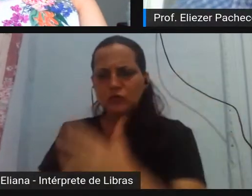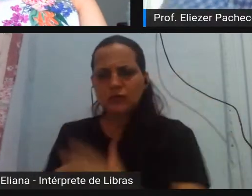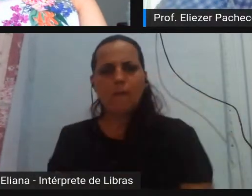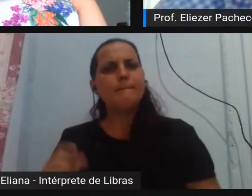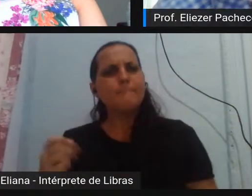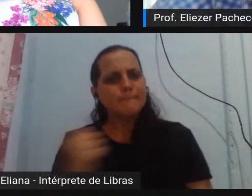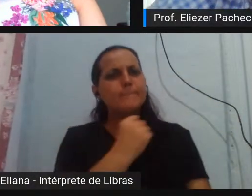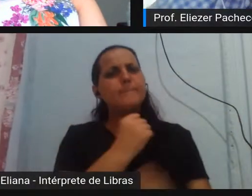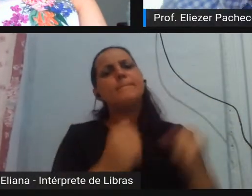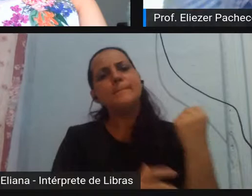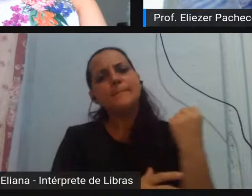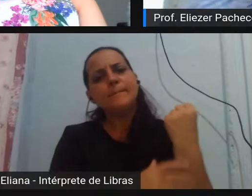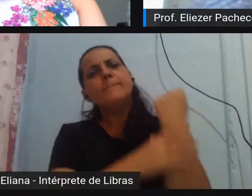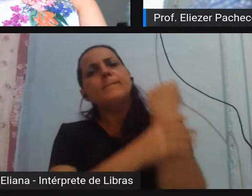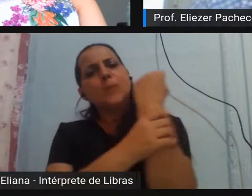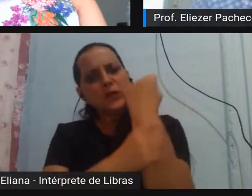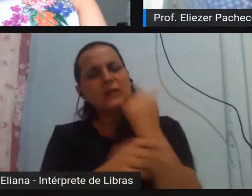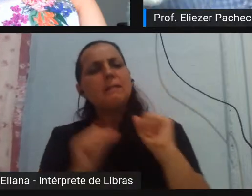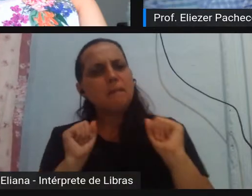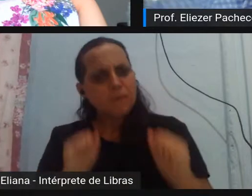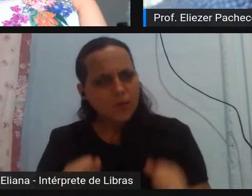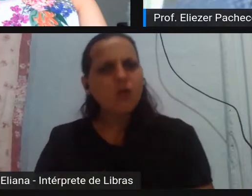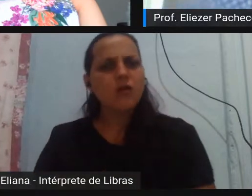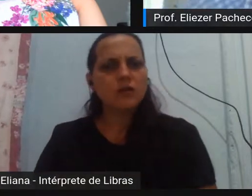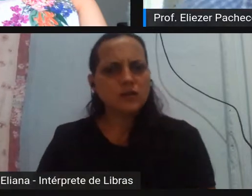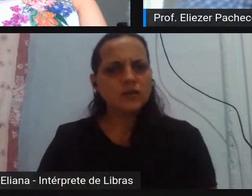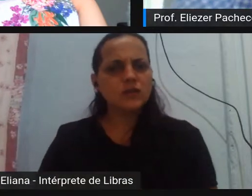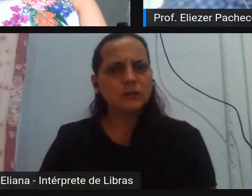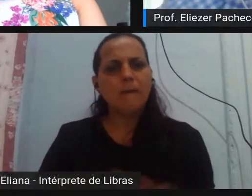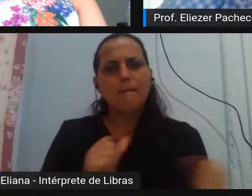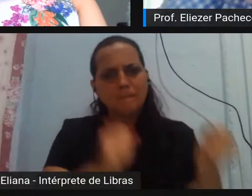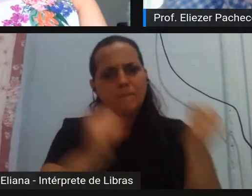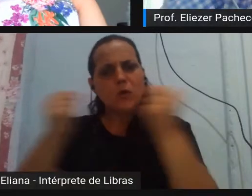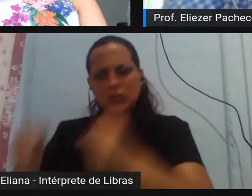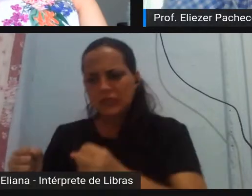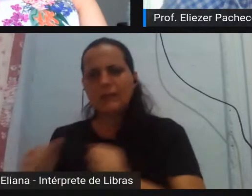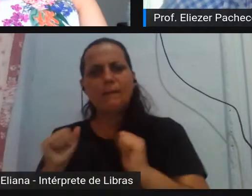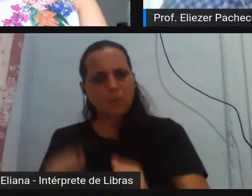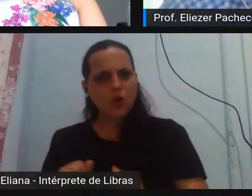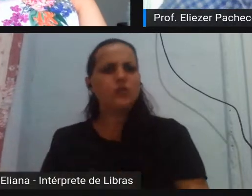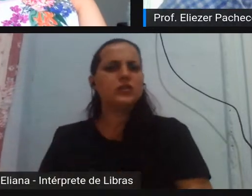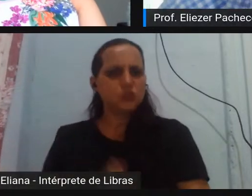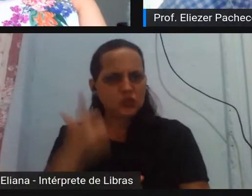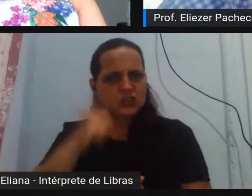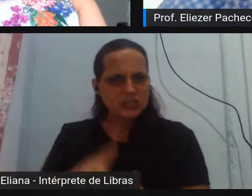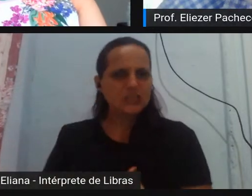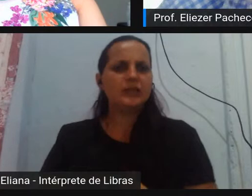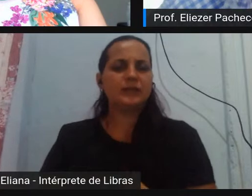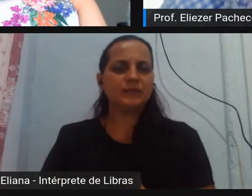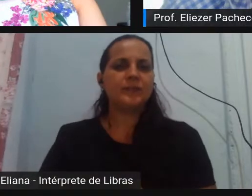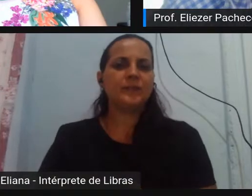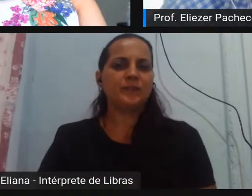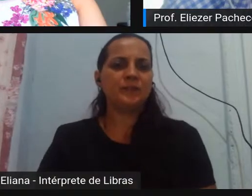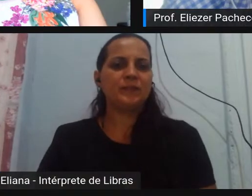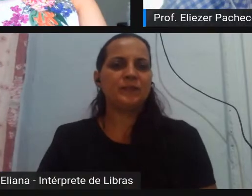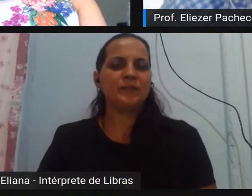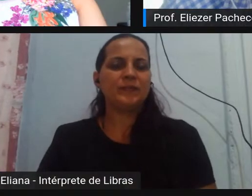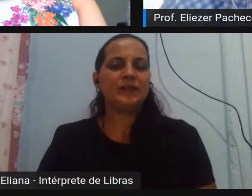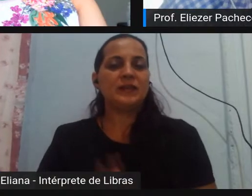poder dentro de um campus, instalar o soviete revolucionário lá, isso não faz nem